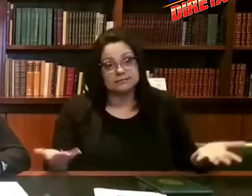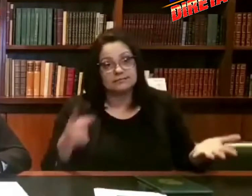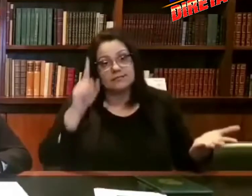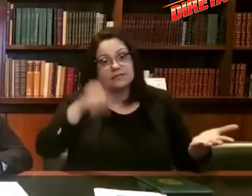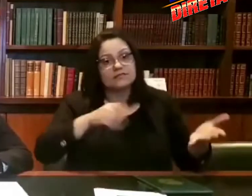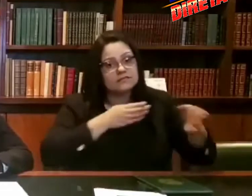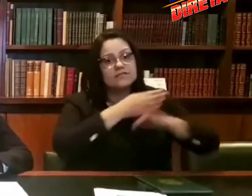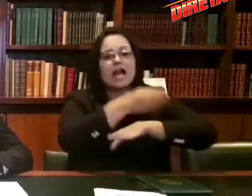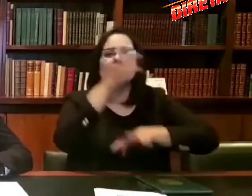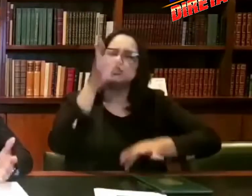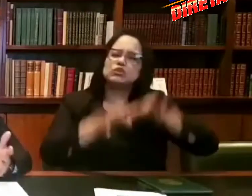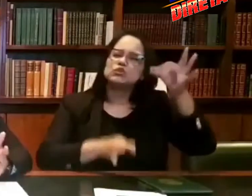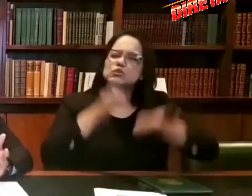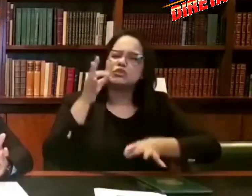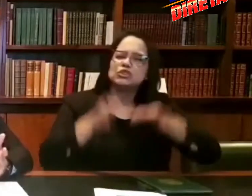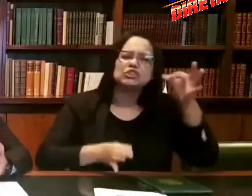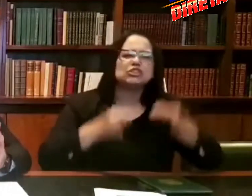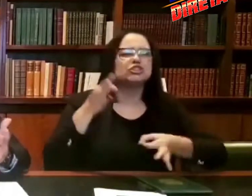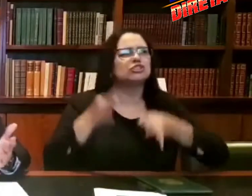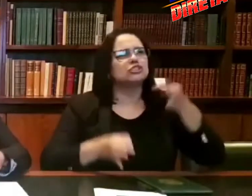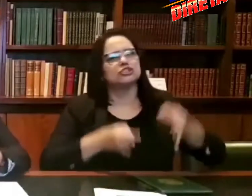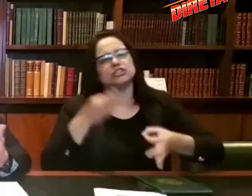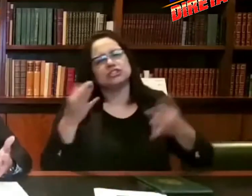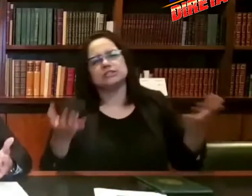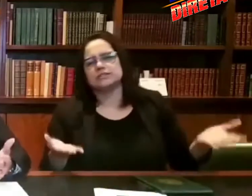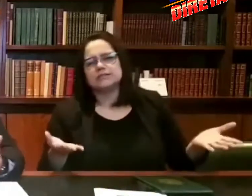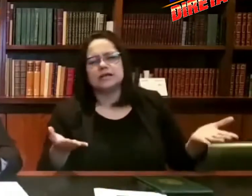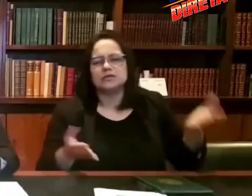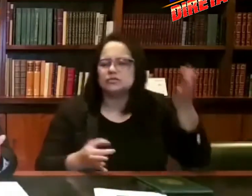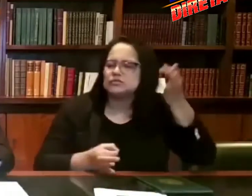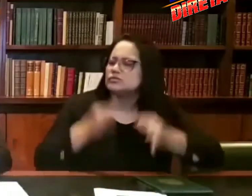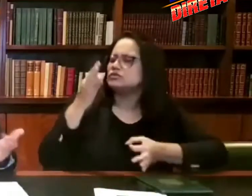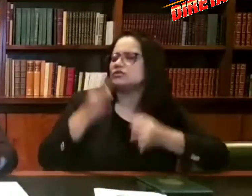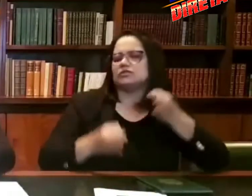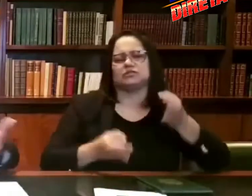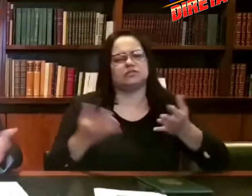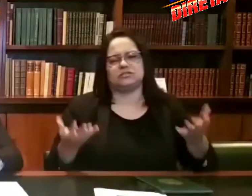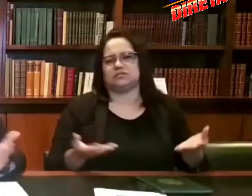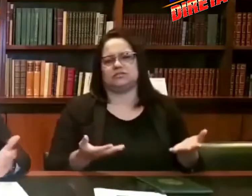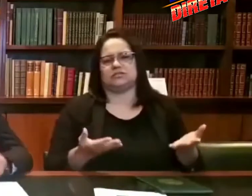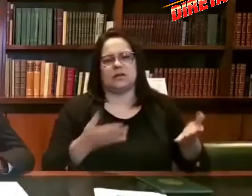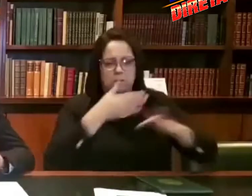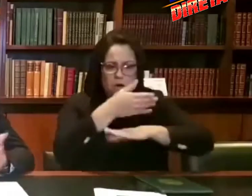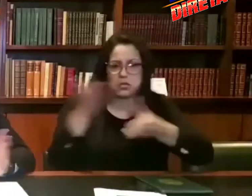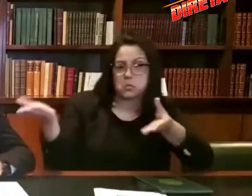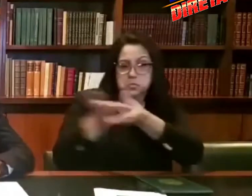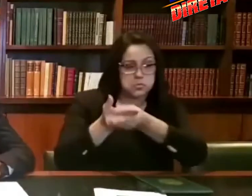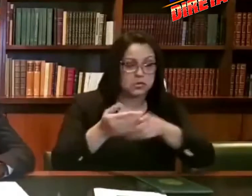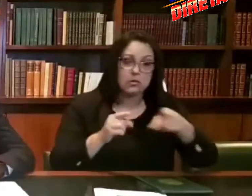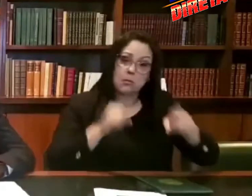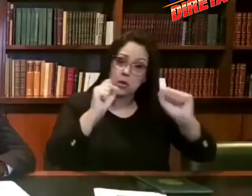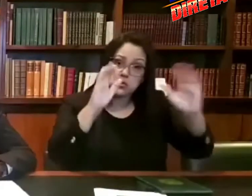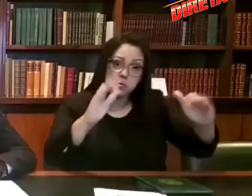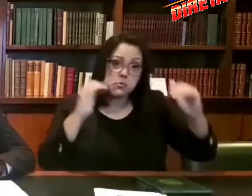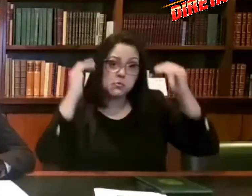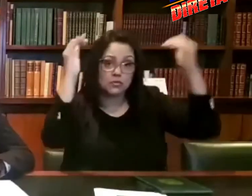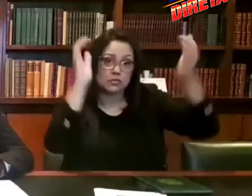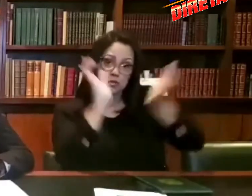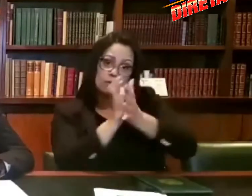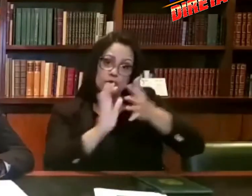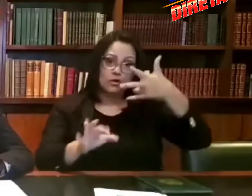justiça. Tá certo? Vá na justiça. Vá na justiça que pode aí uma autoridade do